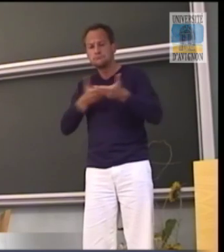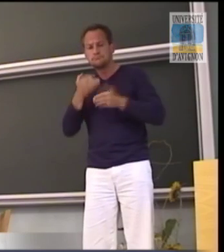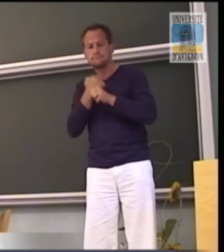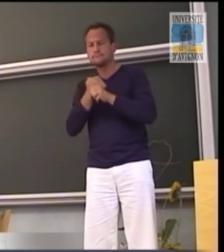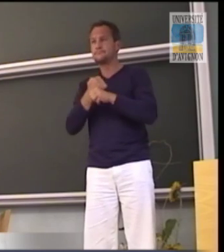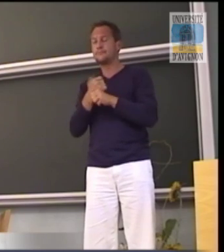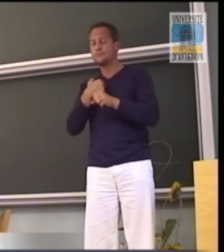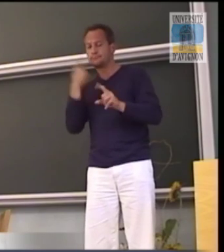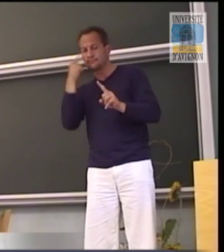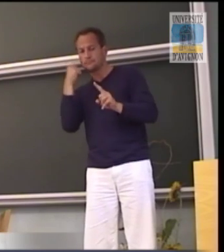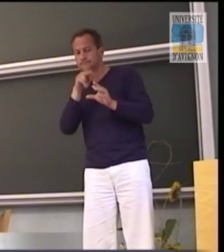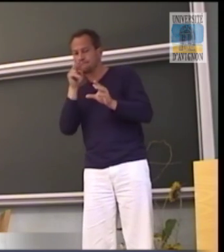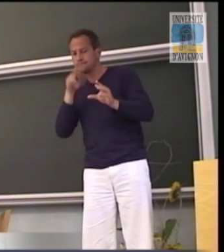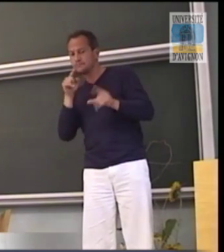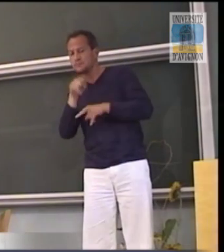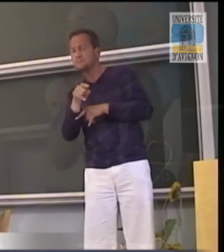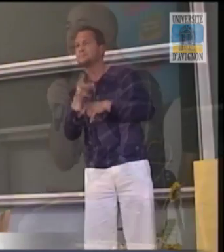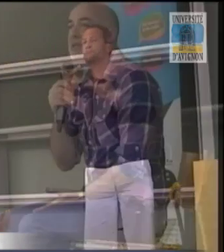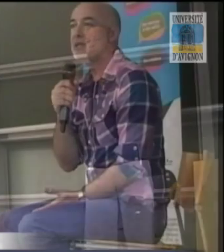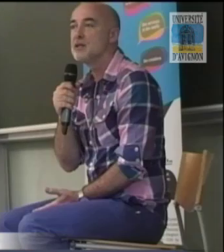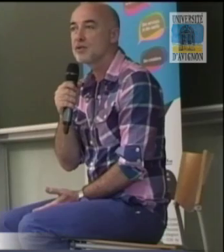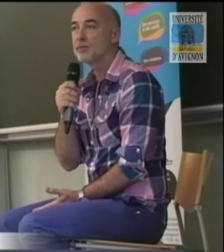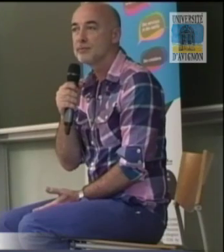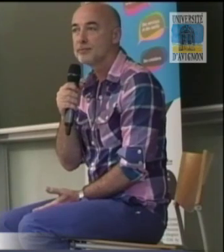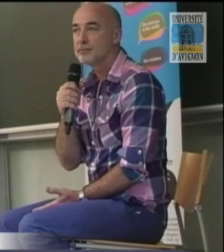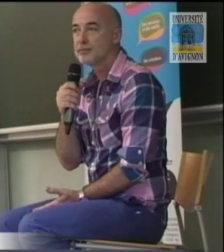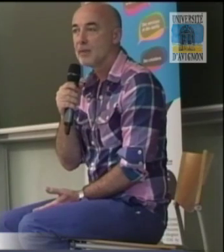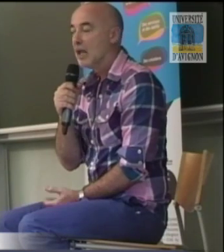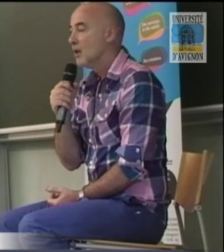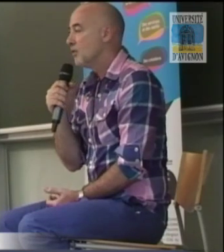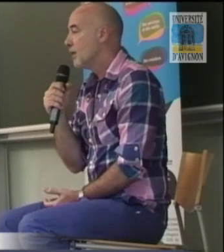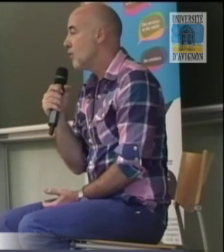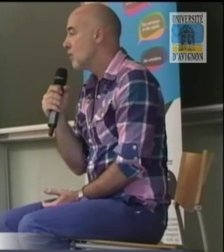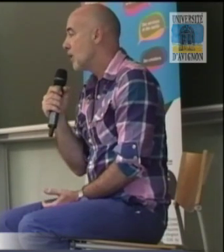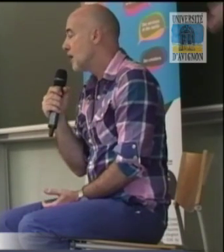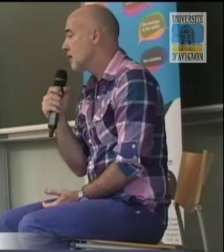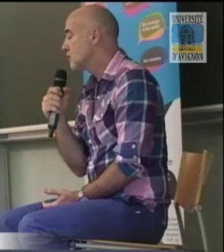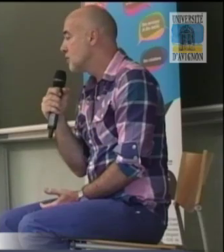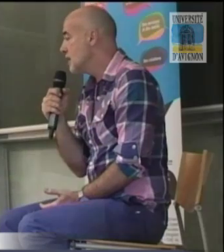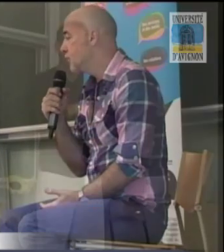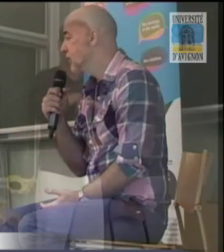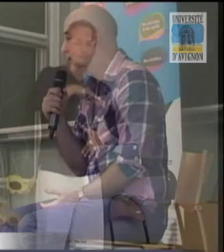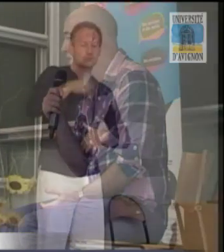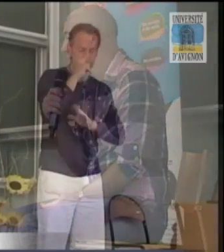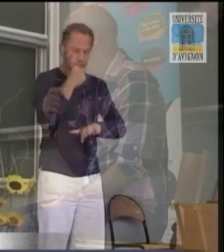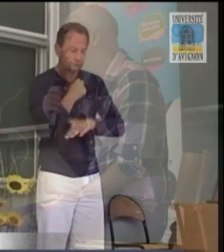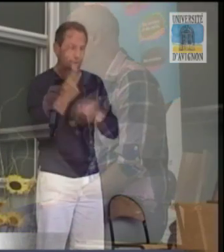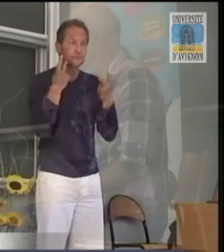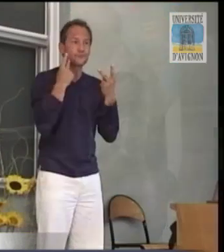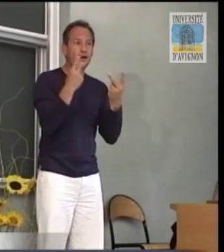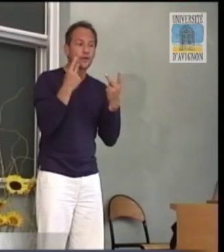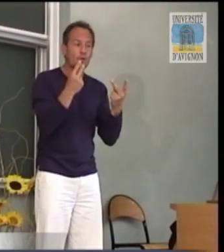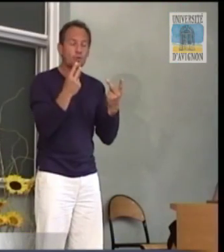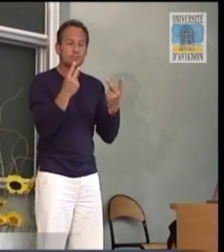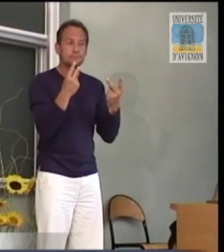ces publics, on ne leur a pas vraiment appris à aimer ce qu'ils sont. Finalement, on leur a donné les moyens d'être le